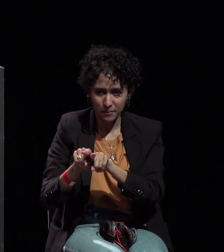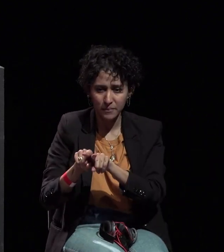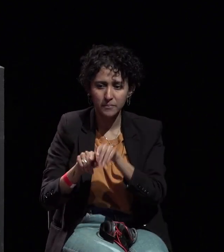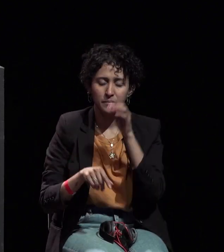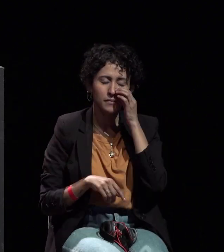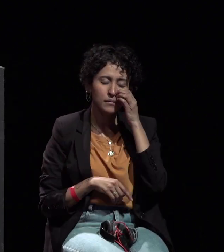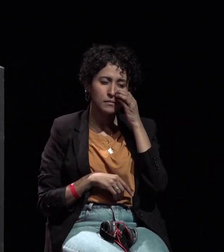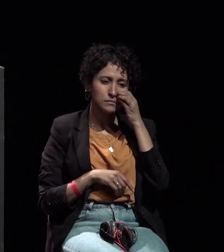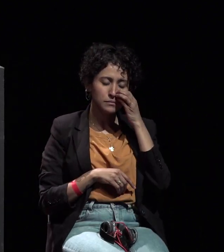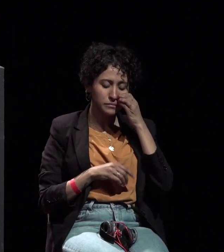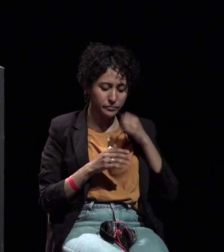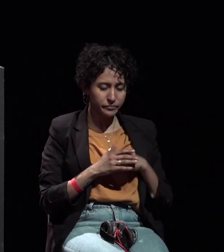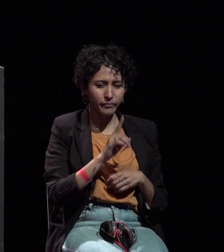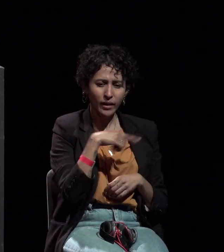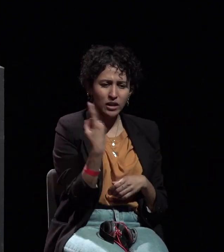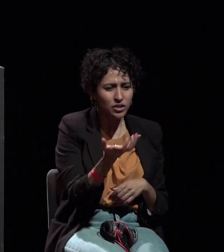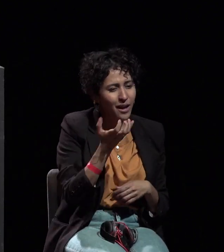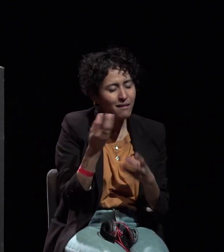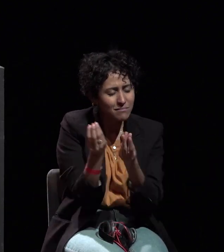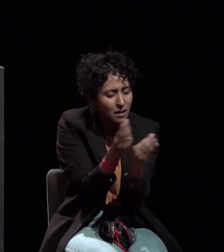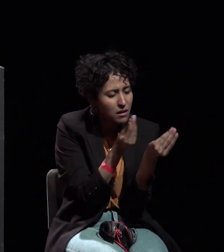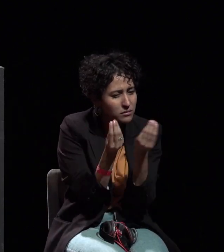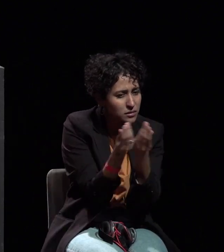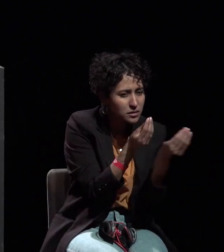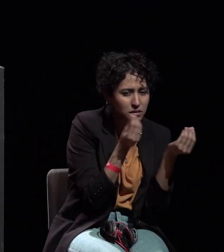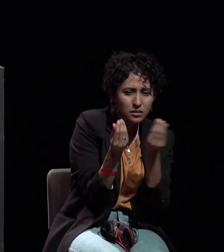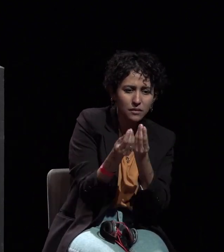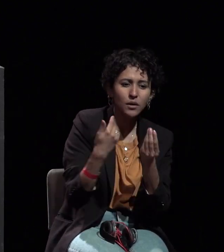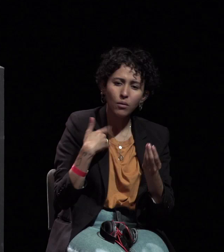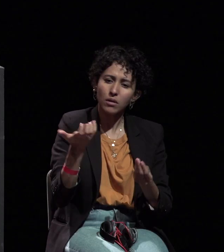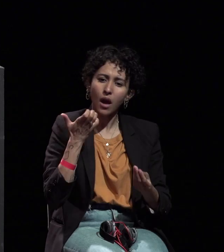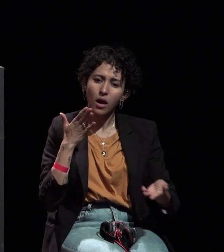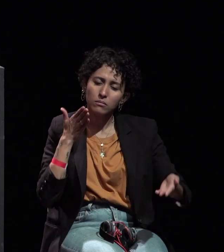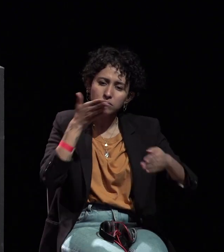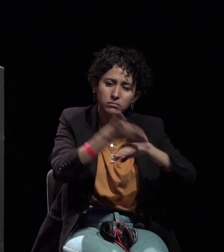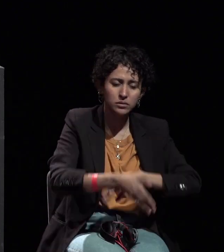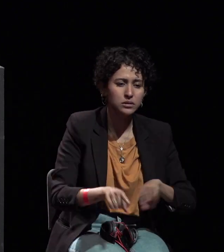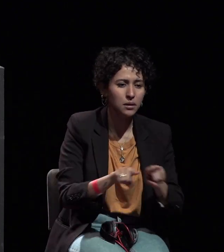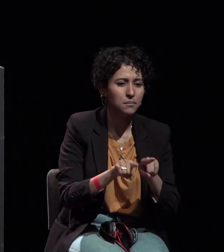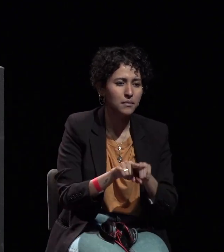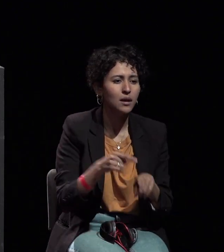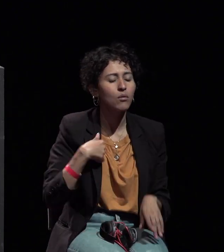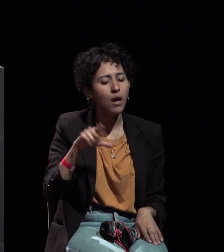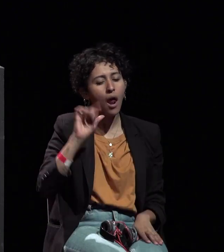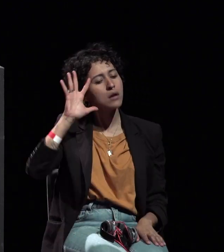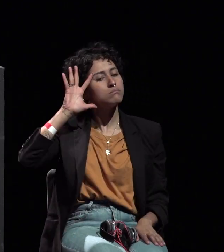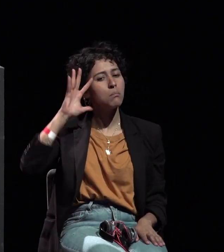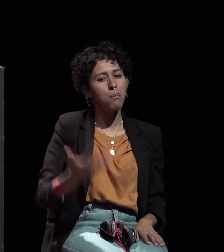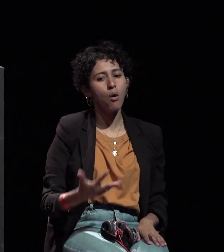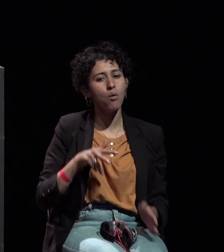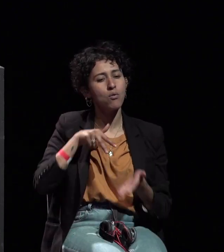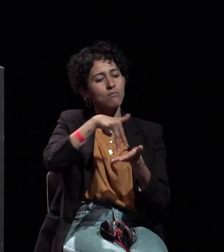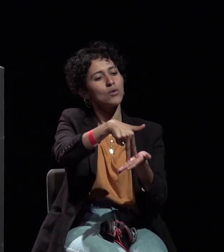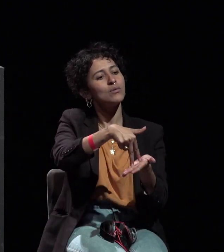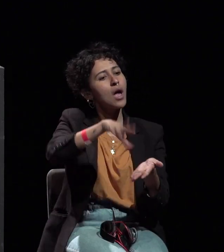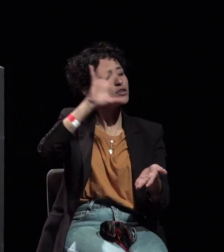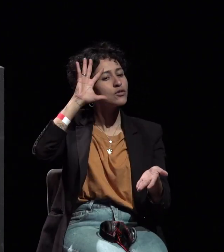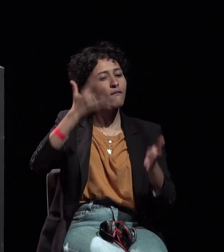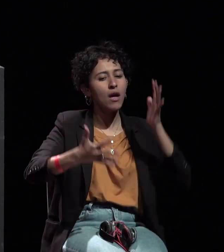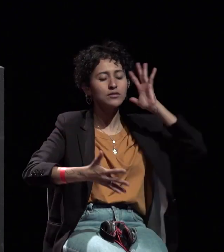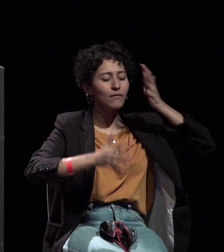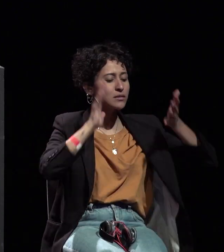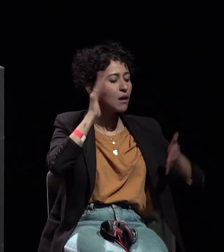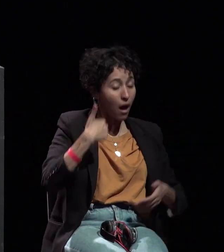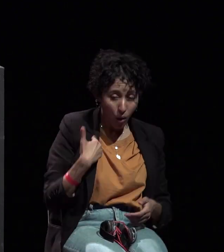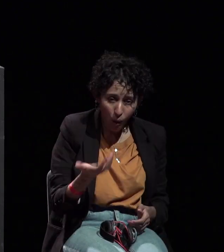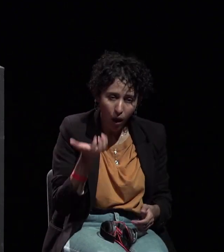gente quer partilhar o sensível, ou seja, a gente também quer definir os destinos de uma coletividade. Ora, a